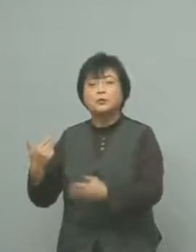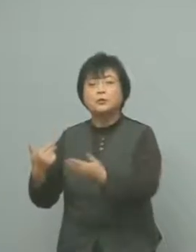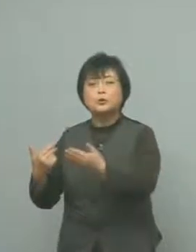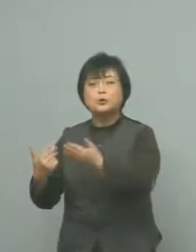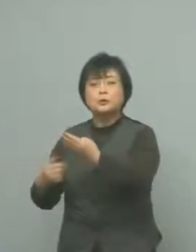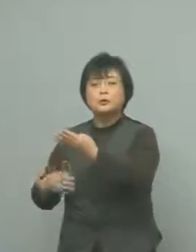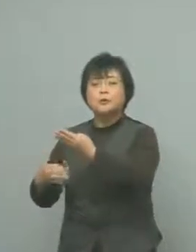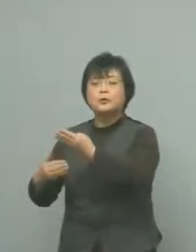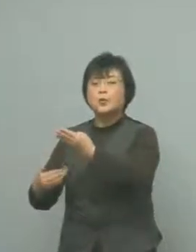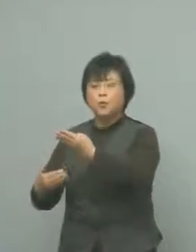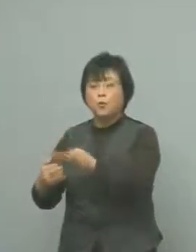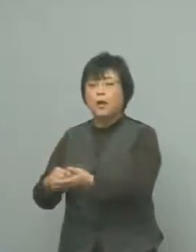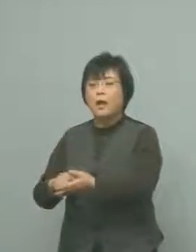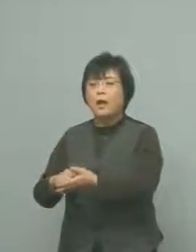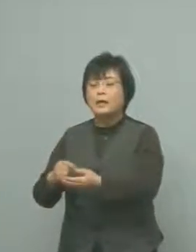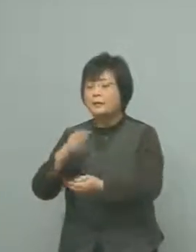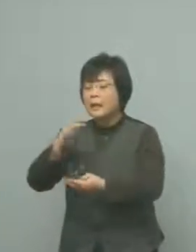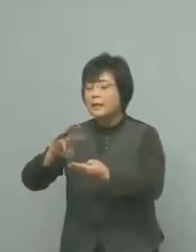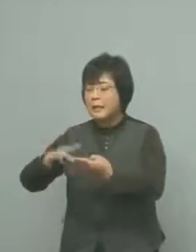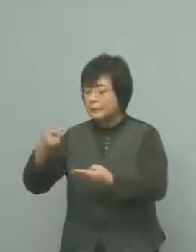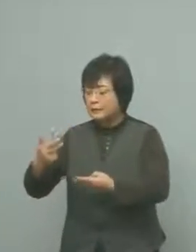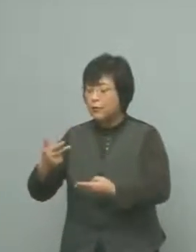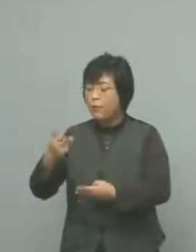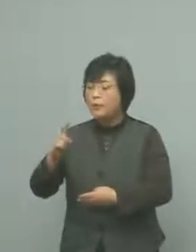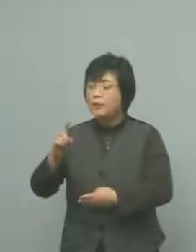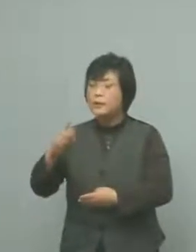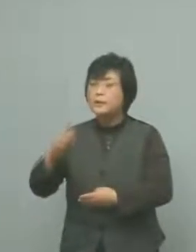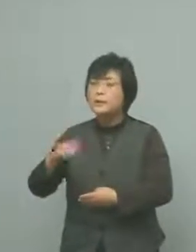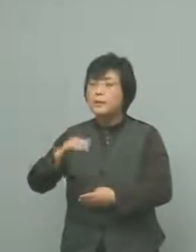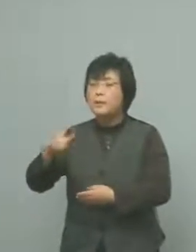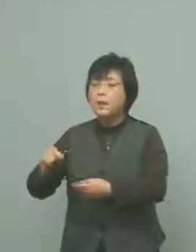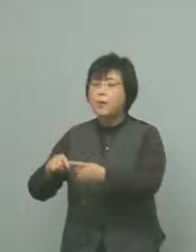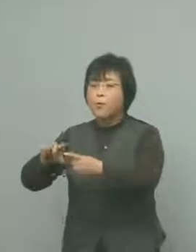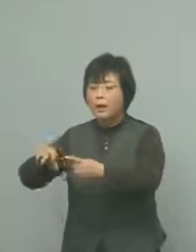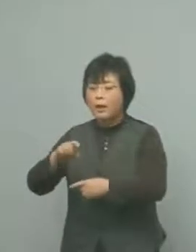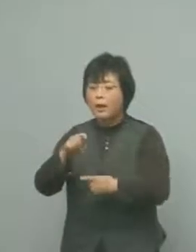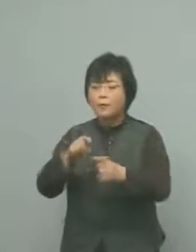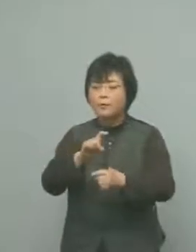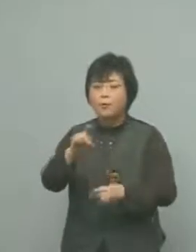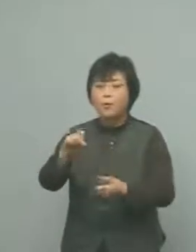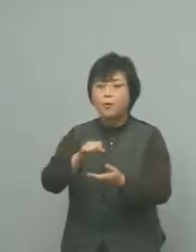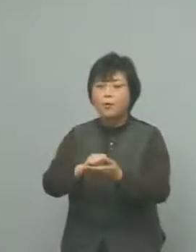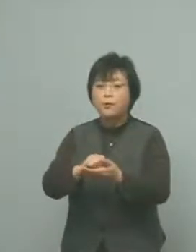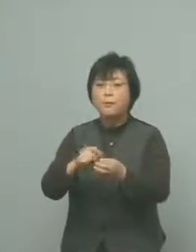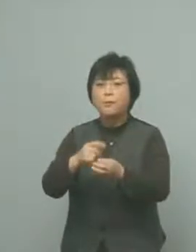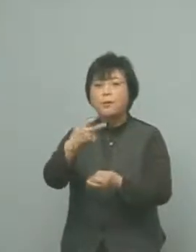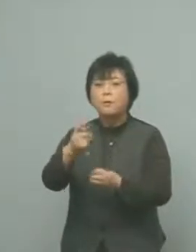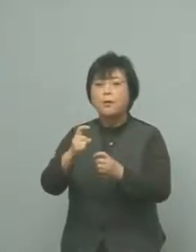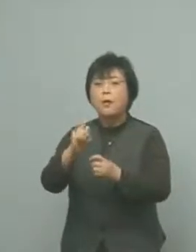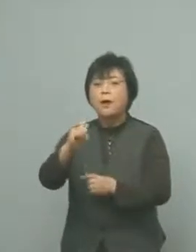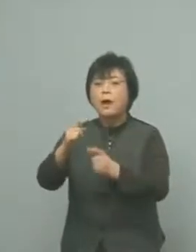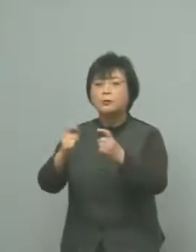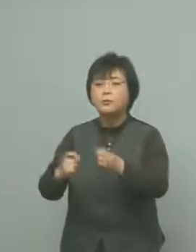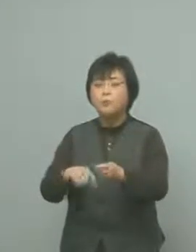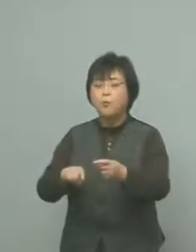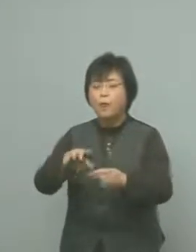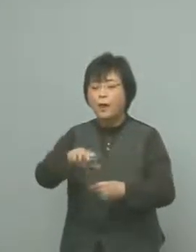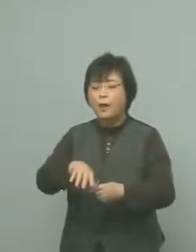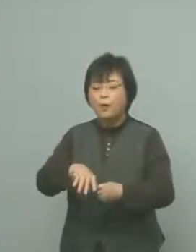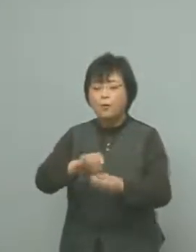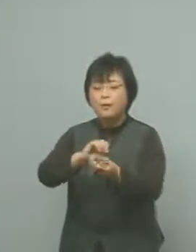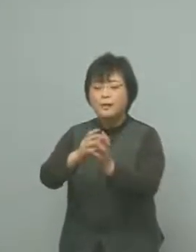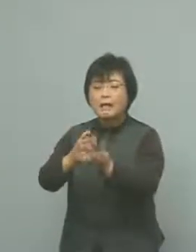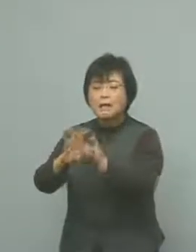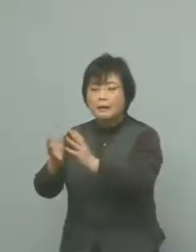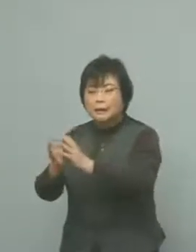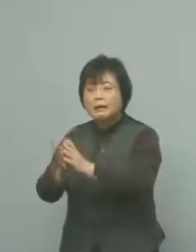の酒田市日和山公園、そして10日の山形市花城公園の開花を